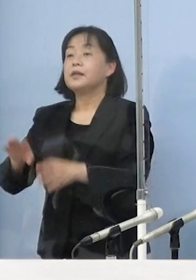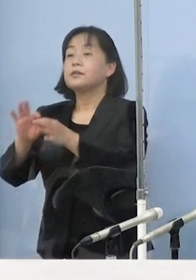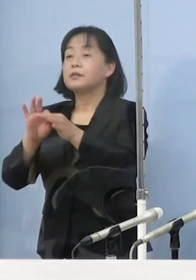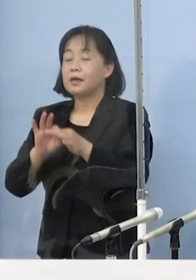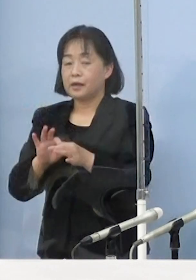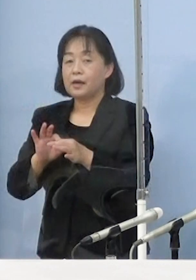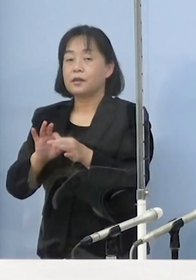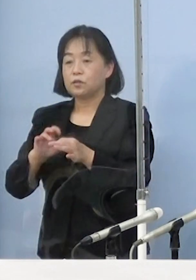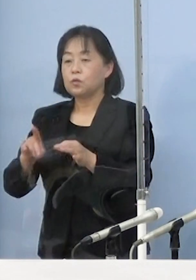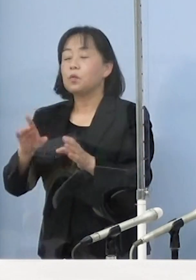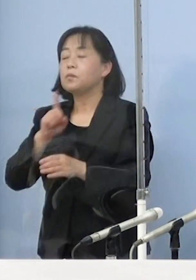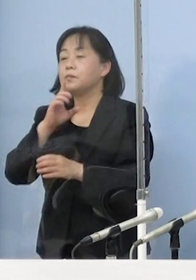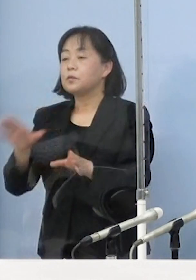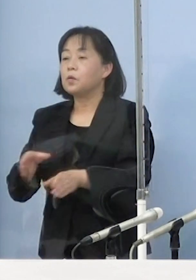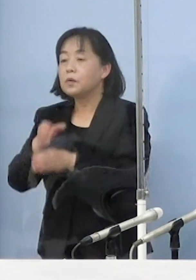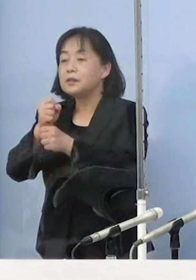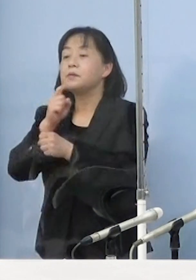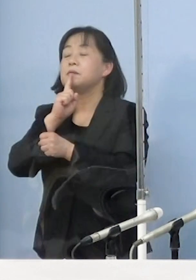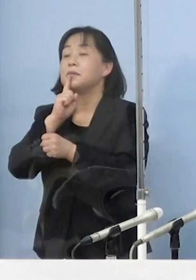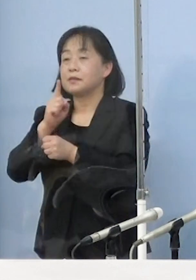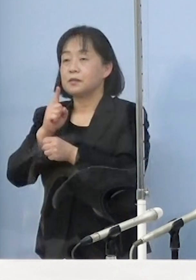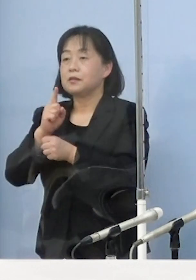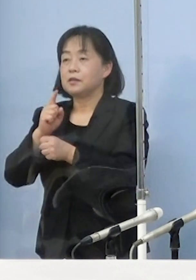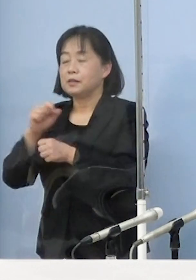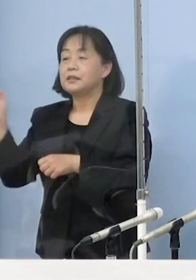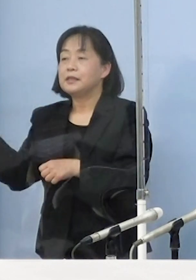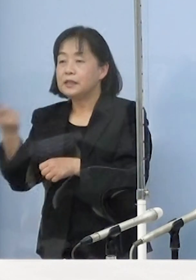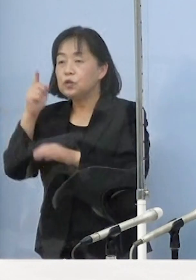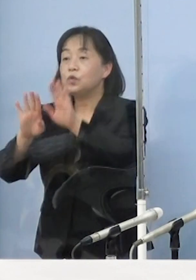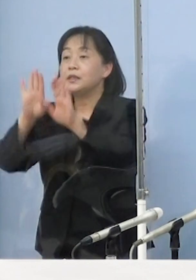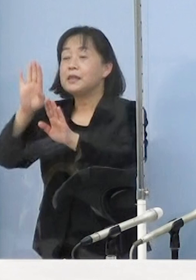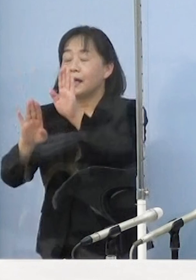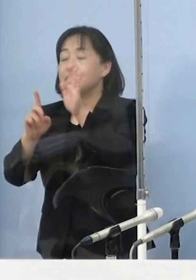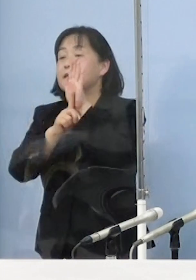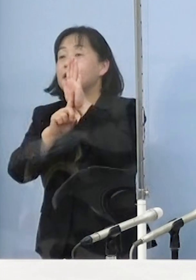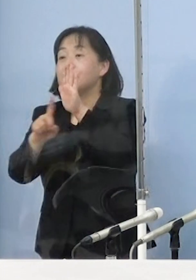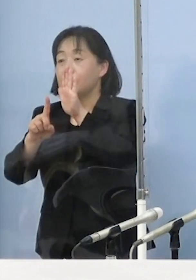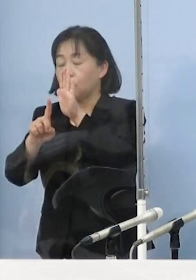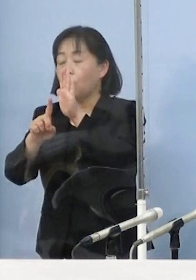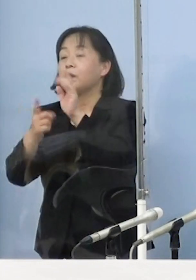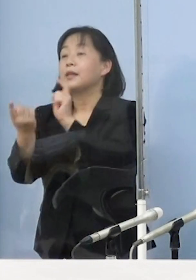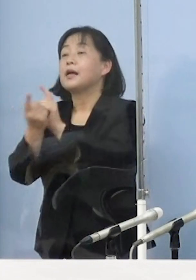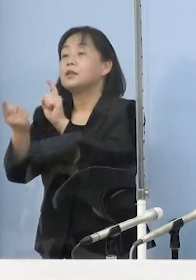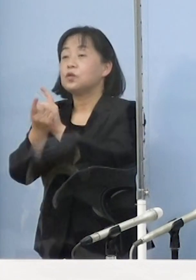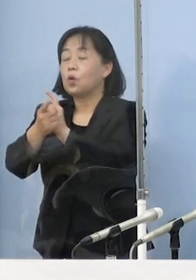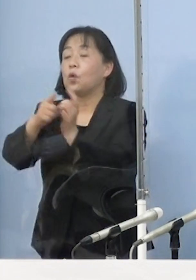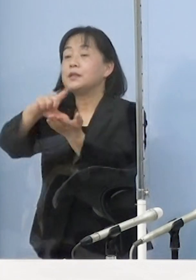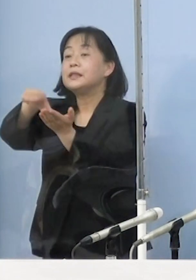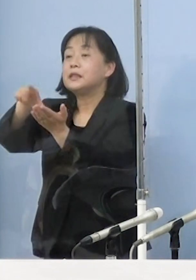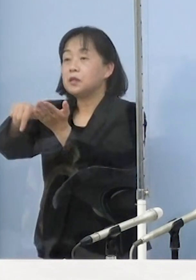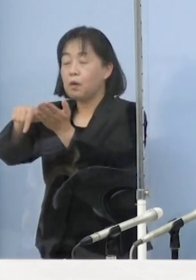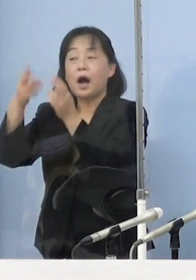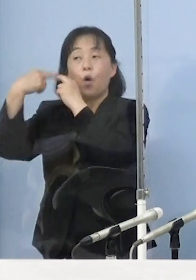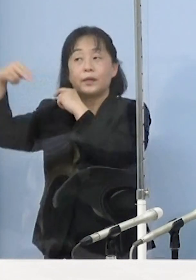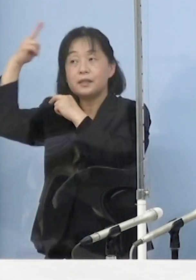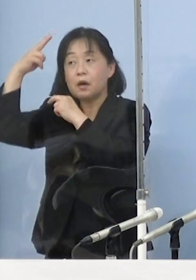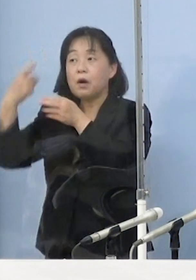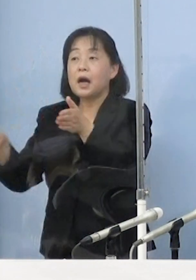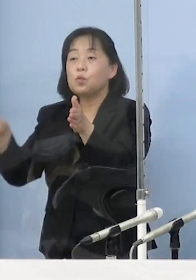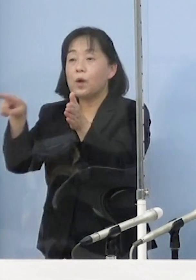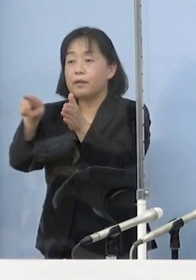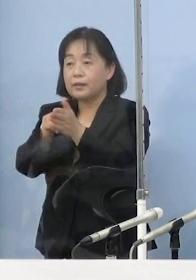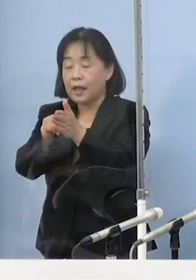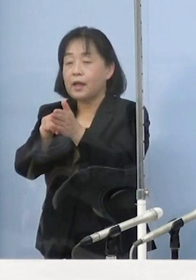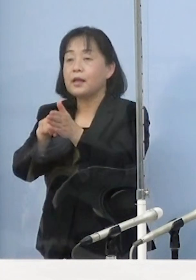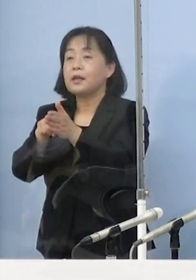少し総括をしますと、緊急事態宣言の対象地域は新たに沖縄を加えることによ